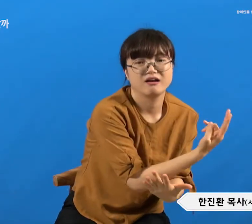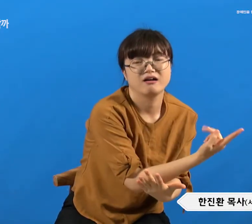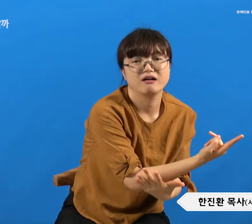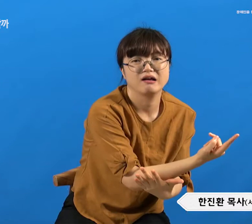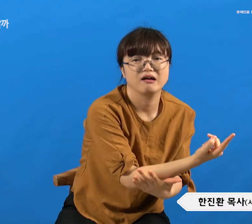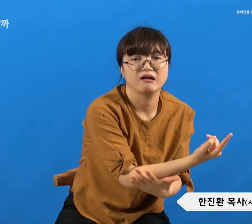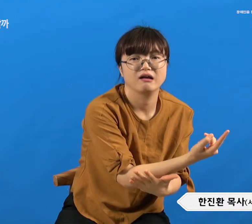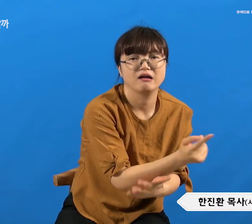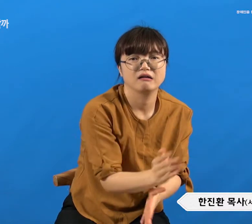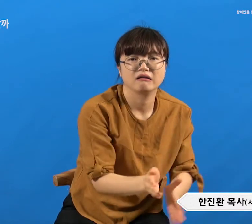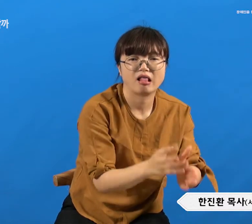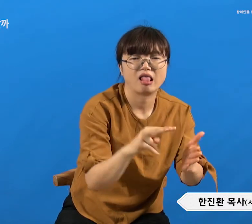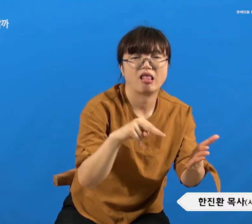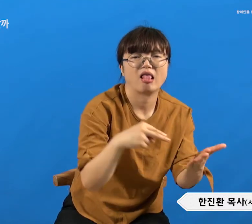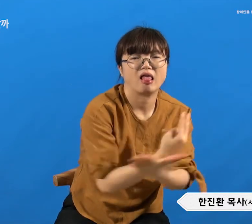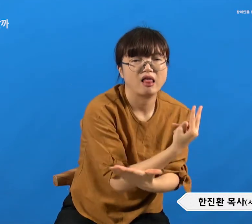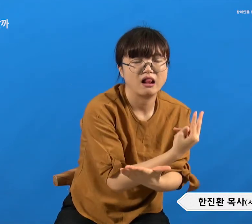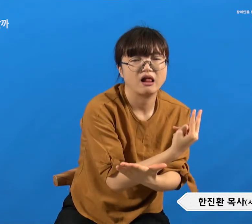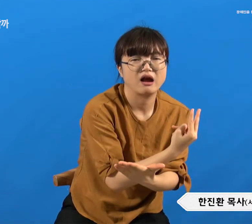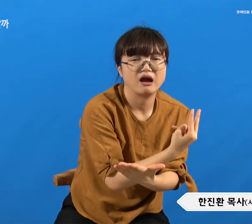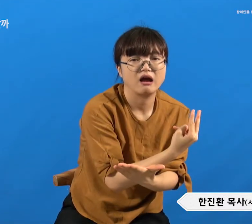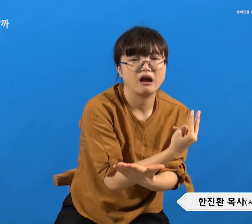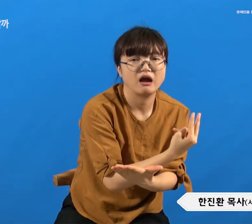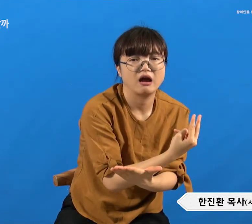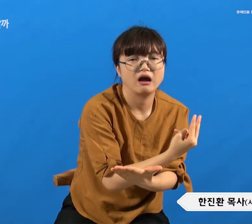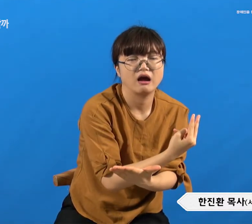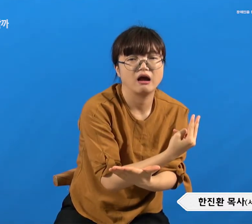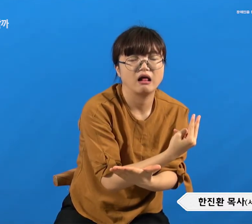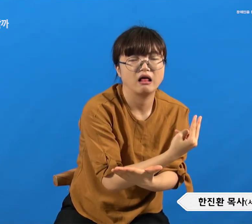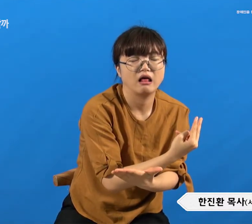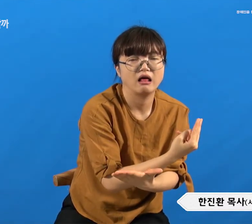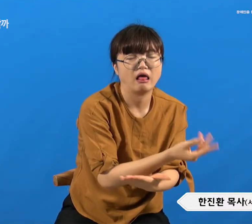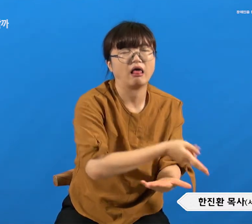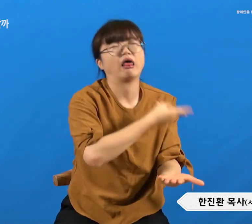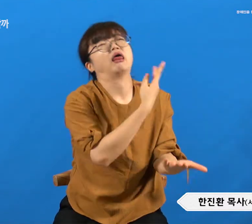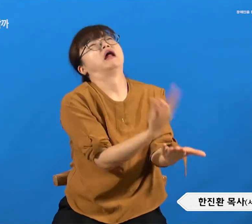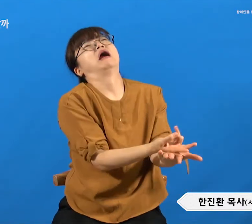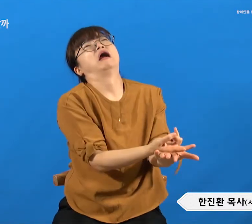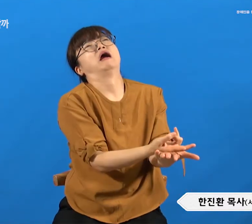그냥 길바닥에 꼬꾸라지고 그냥 큰 대자로 뻗어버렸습니다.